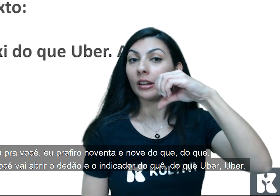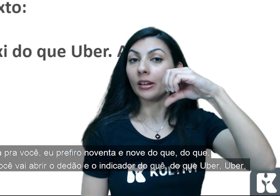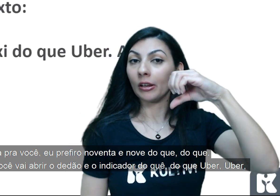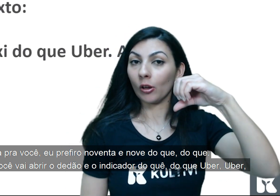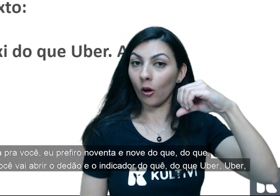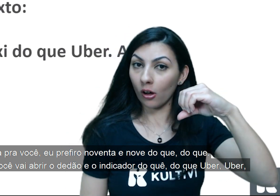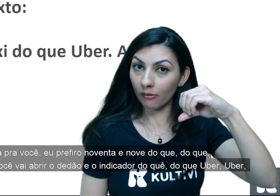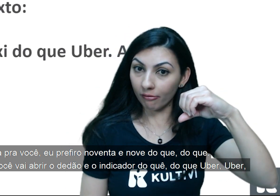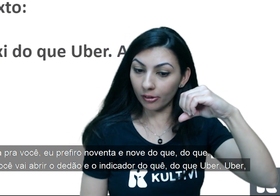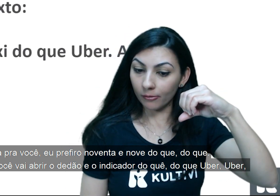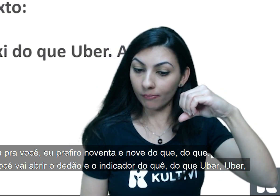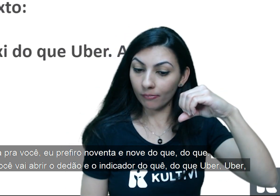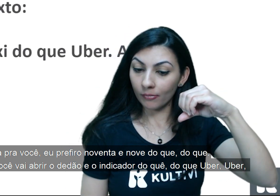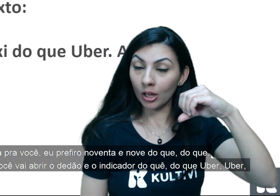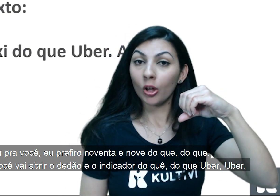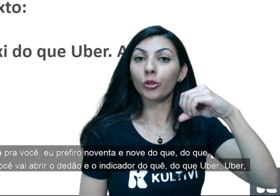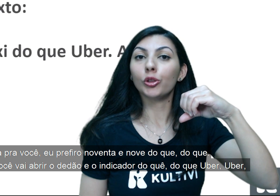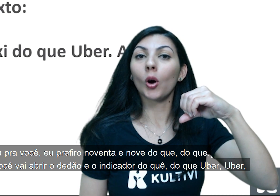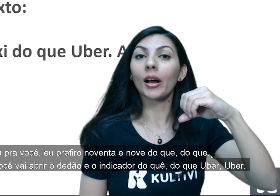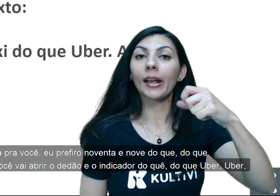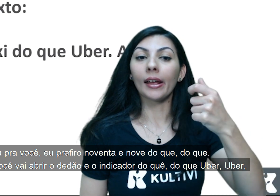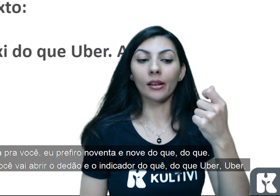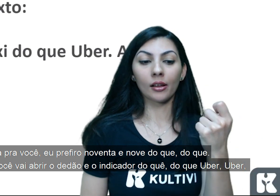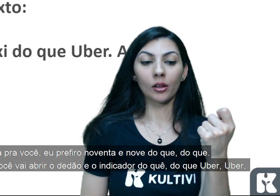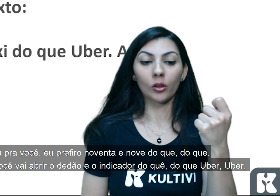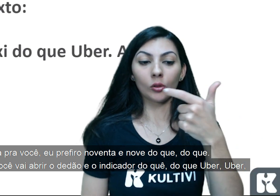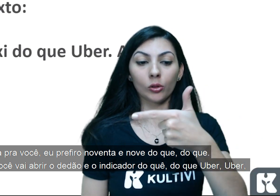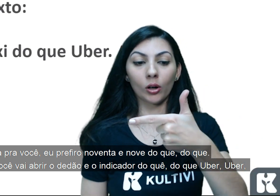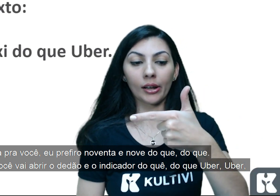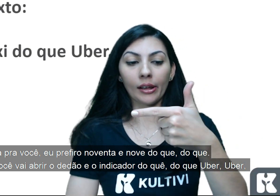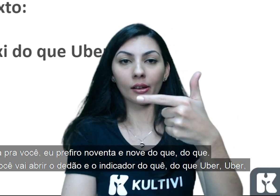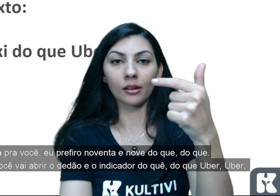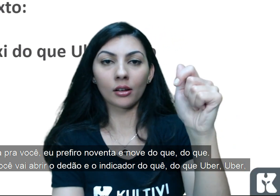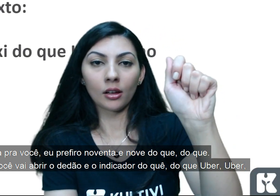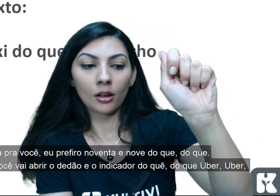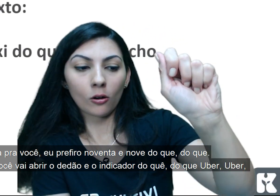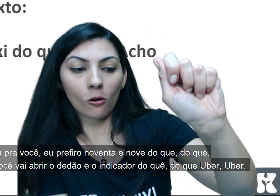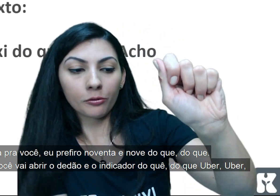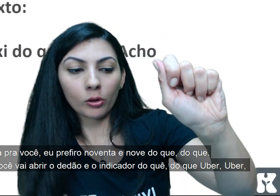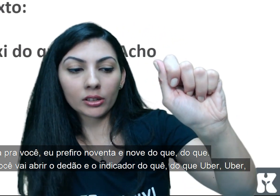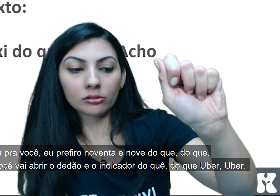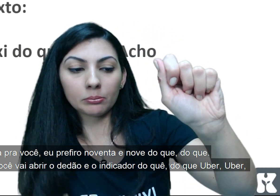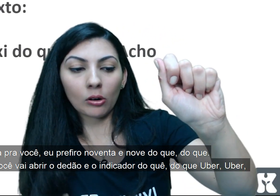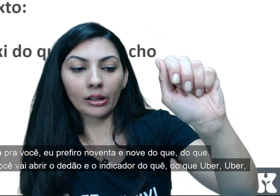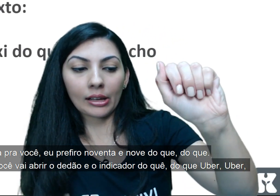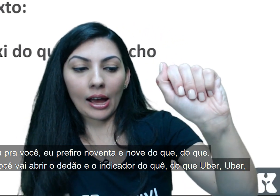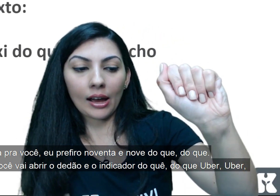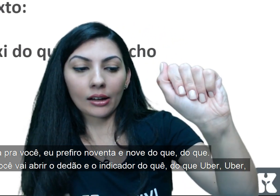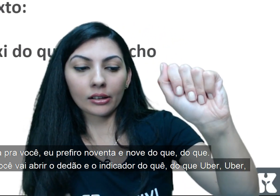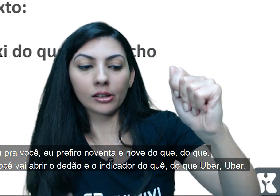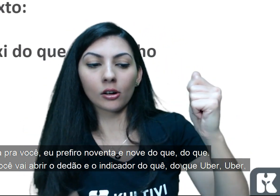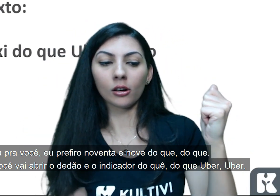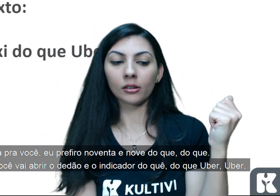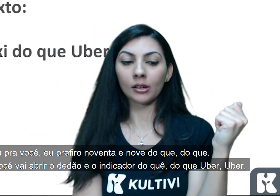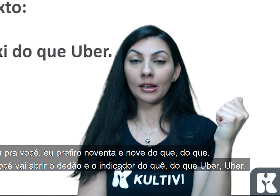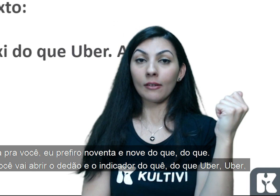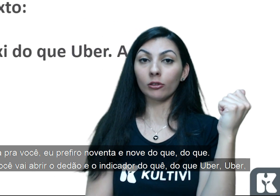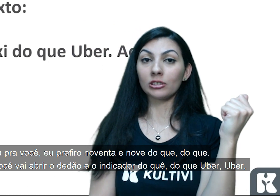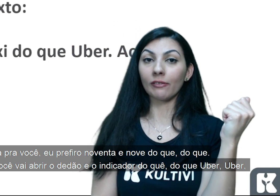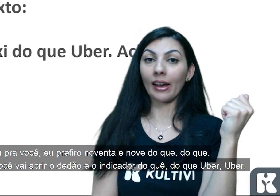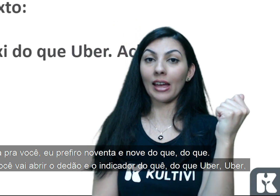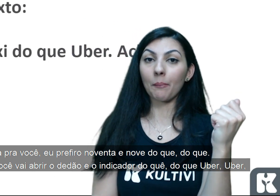99 Do que Do que Configuração de mão em A Aqui, ó